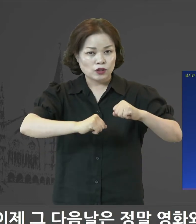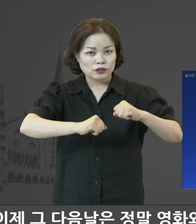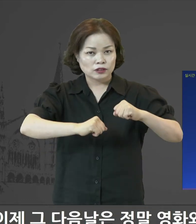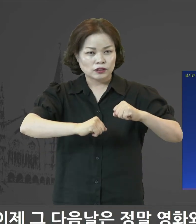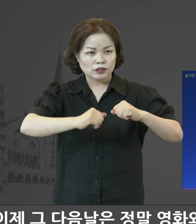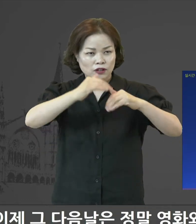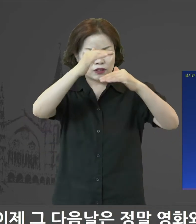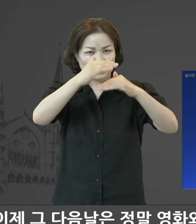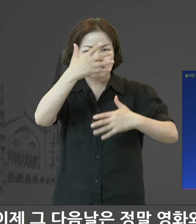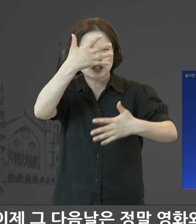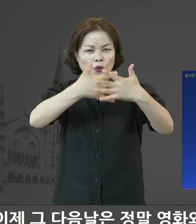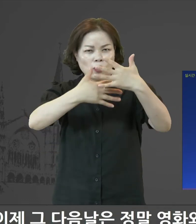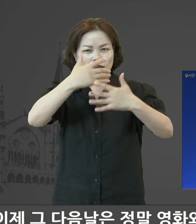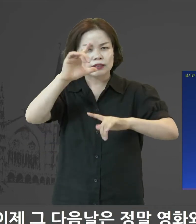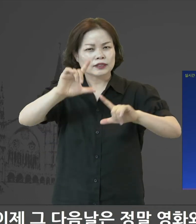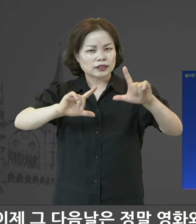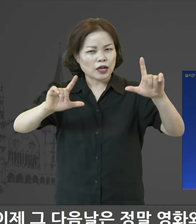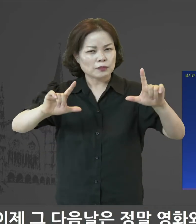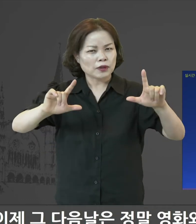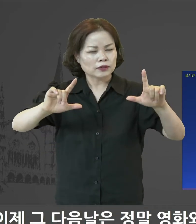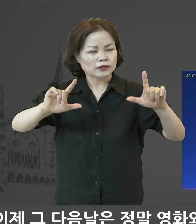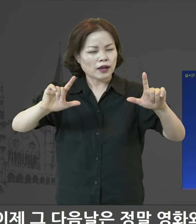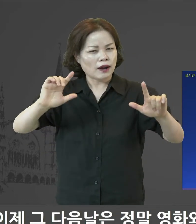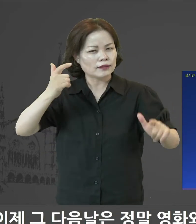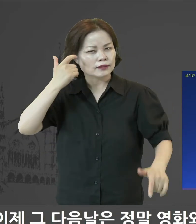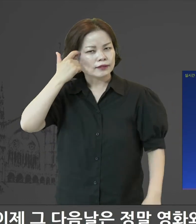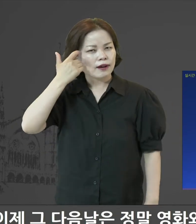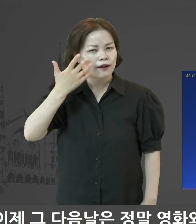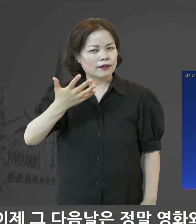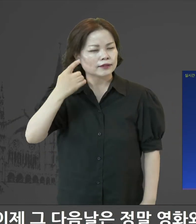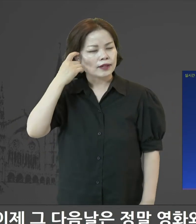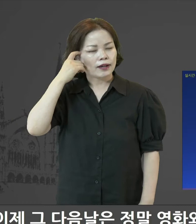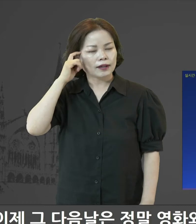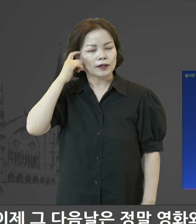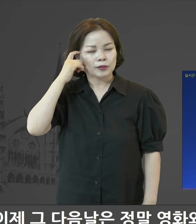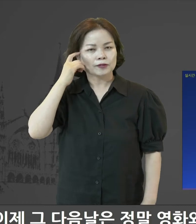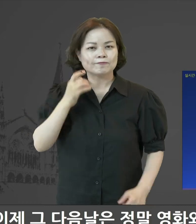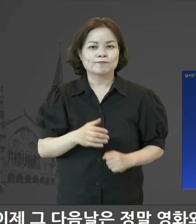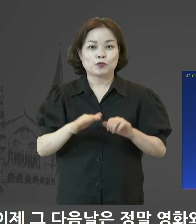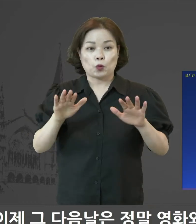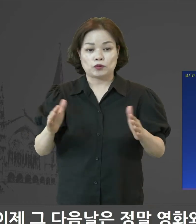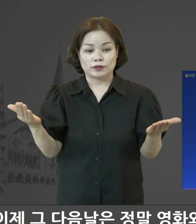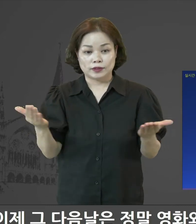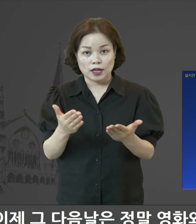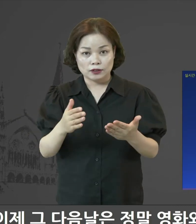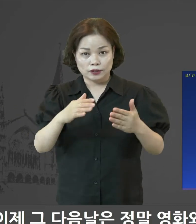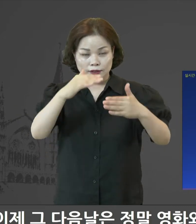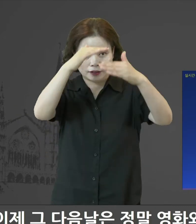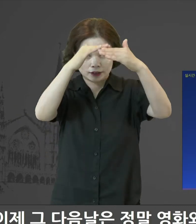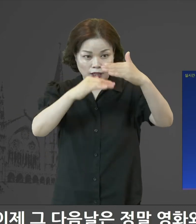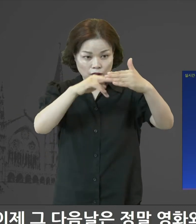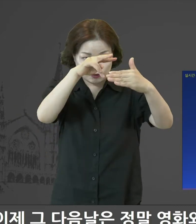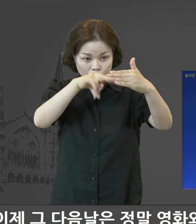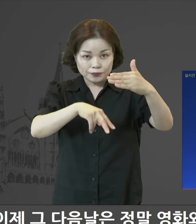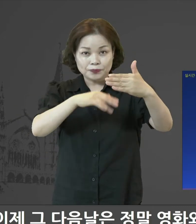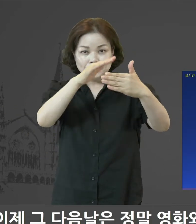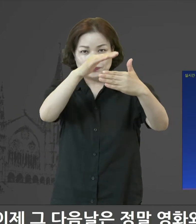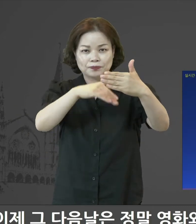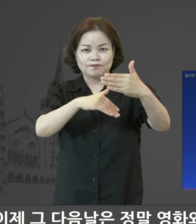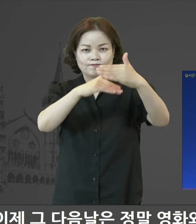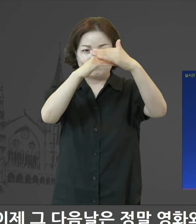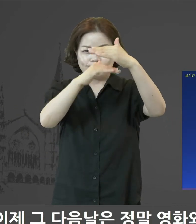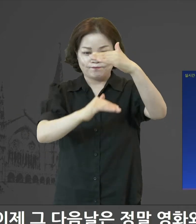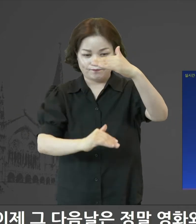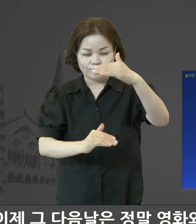가장 영화와 같은 장면이 아닐까라는 사건이 오늘 여러분이 쭉 읽으셨던 바로 그 사건인